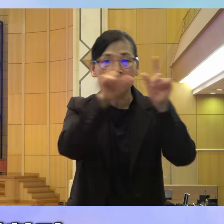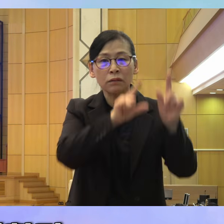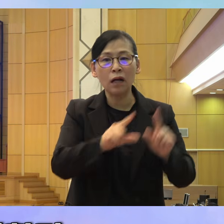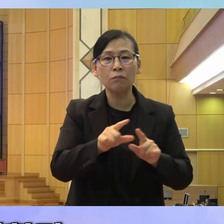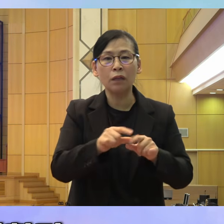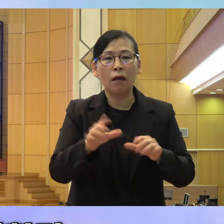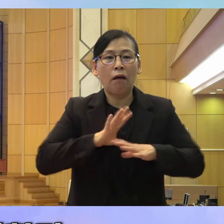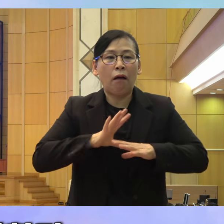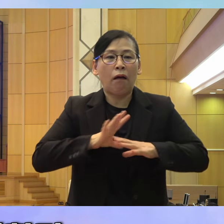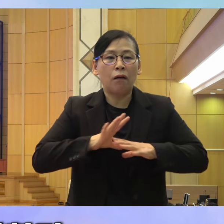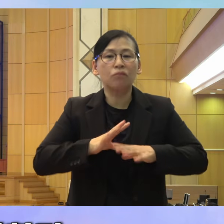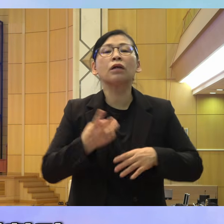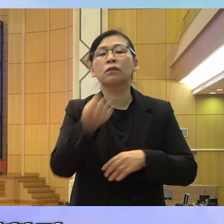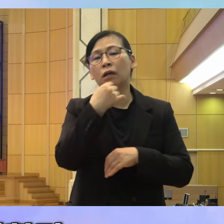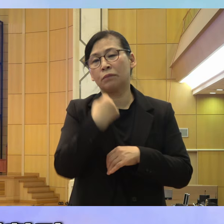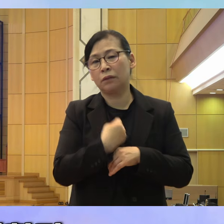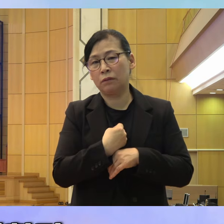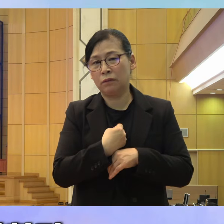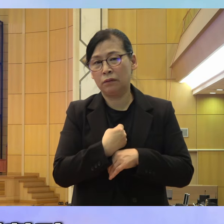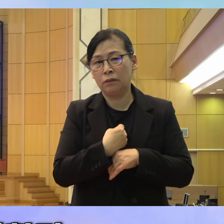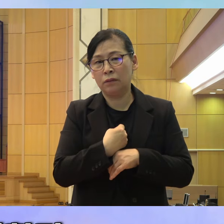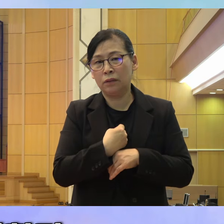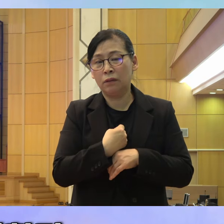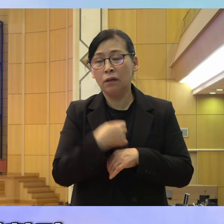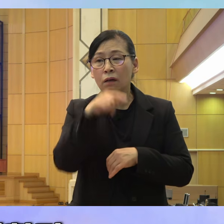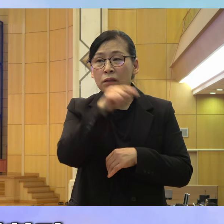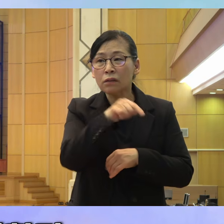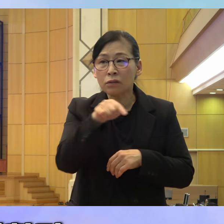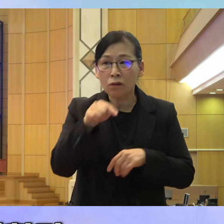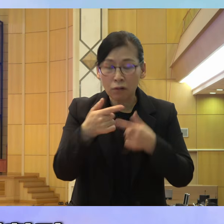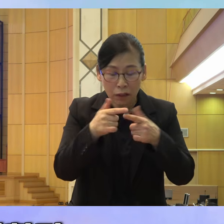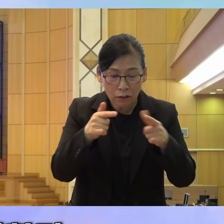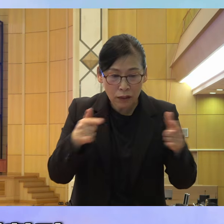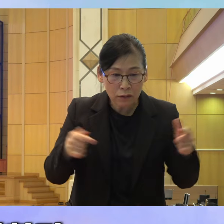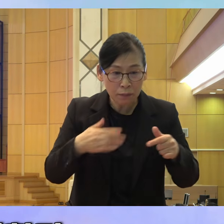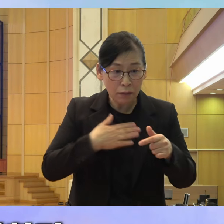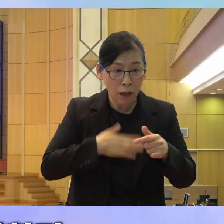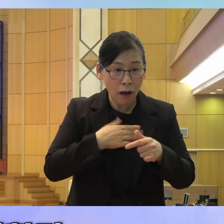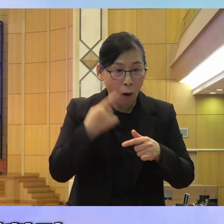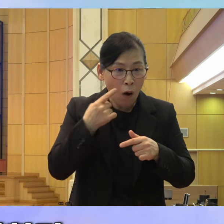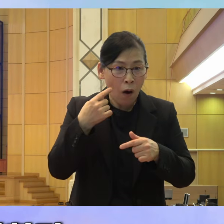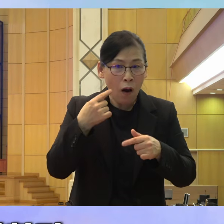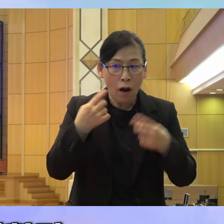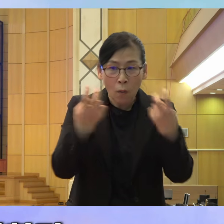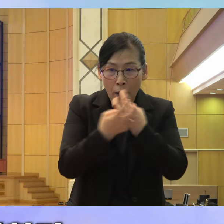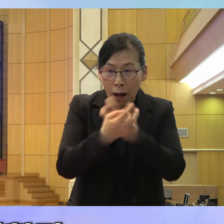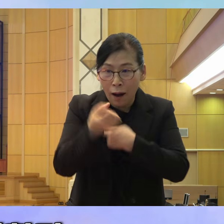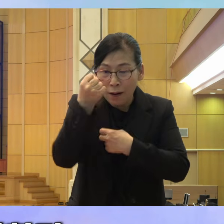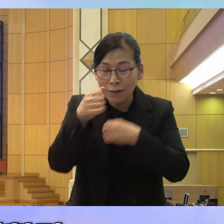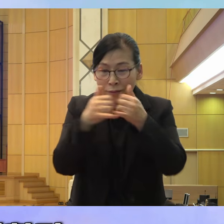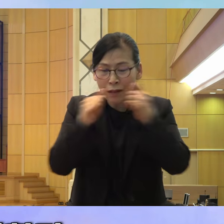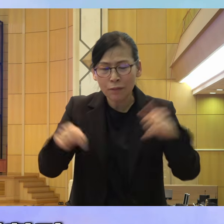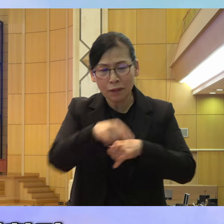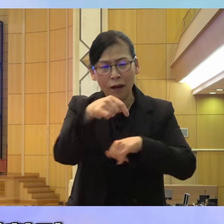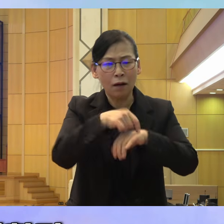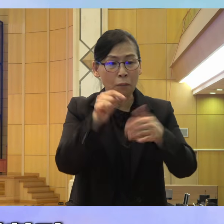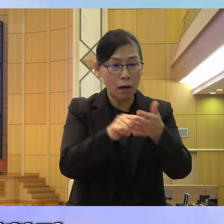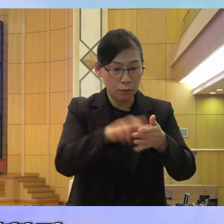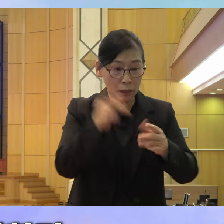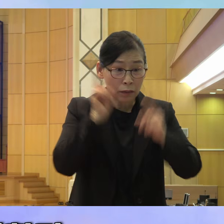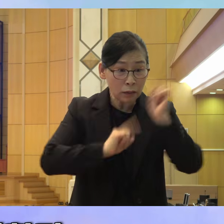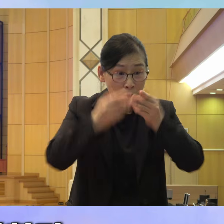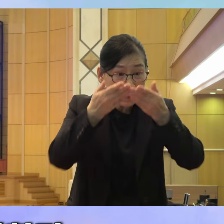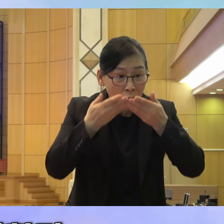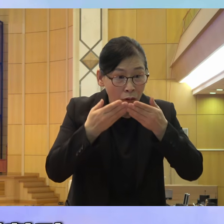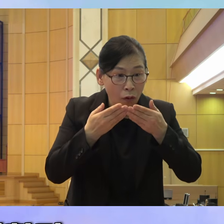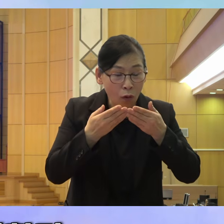삶이 불행한 것입니다. 이런 것들을 알면 사람들이 그